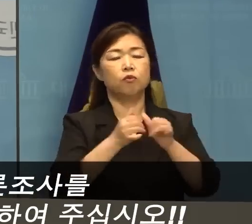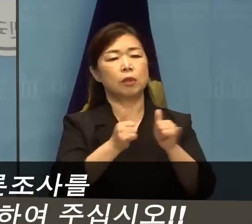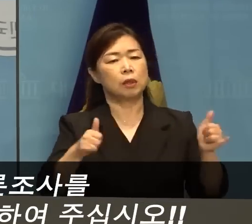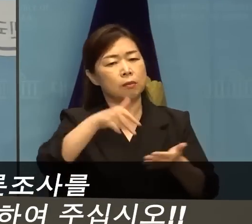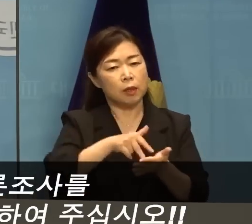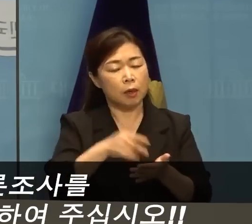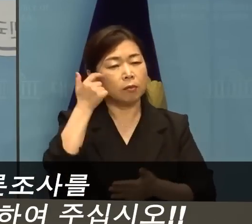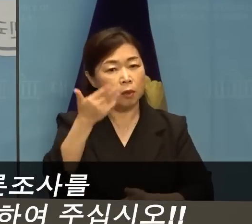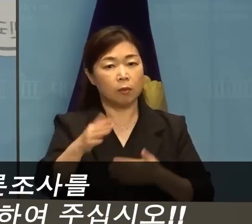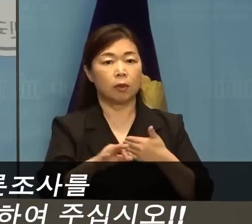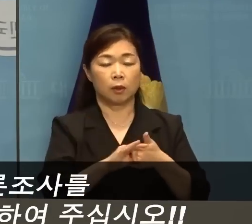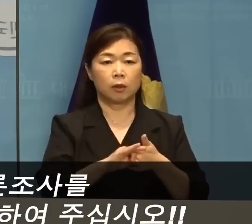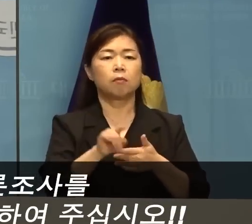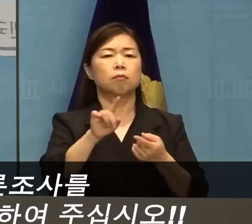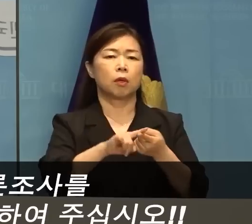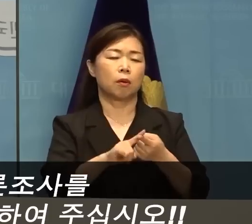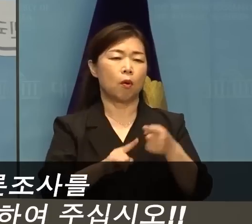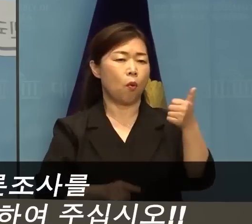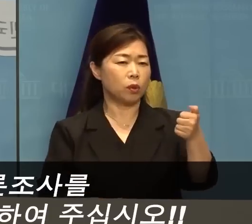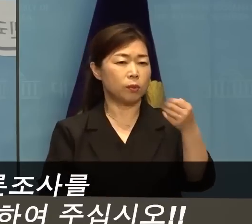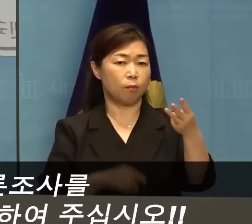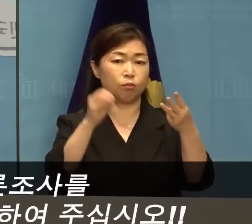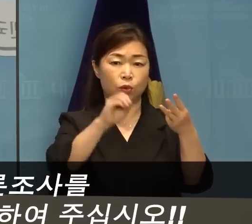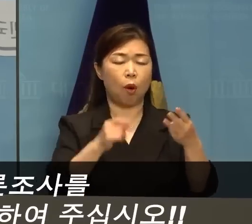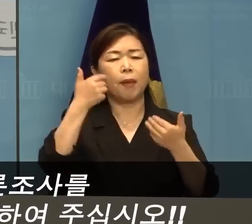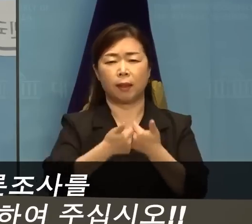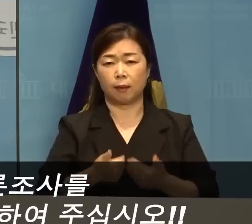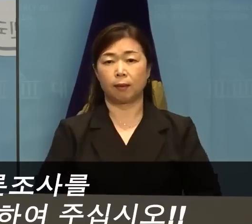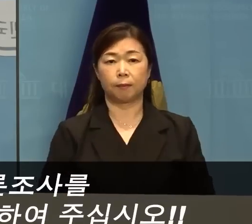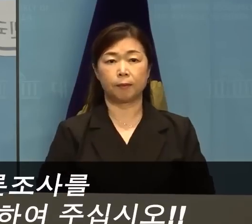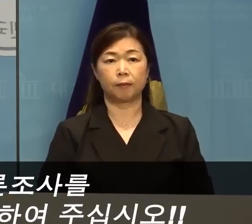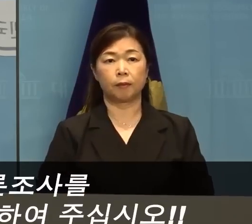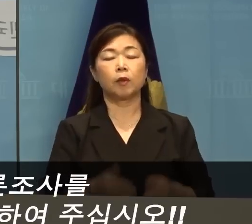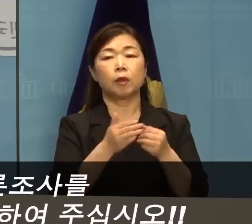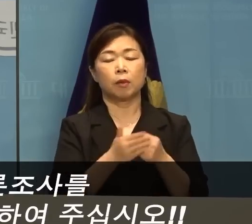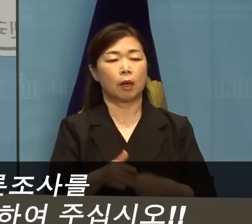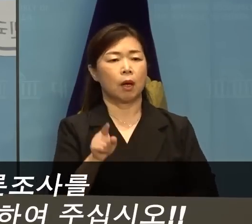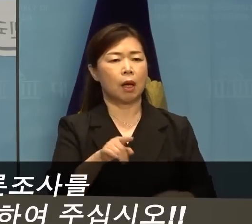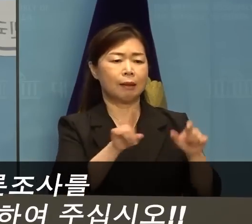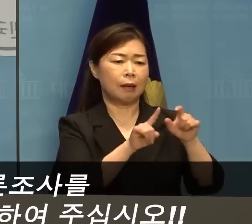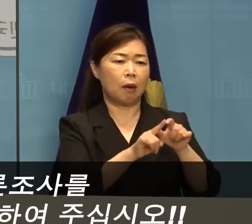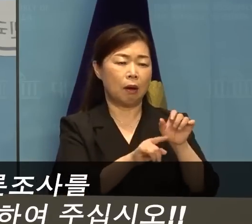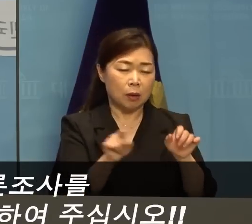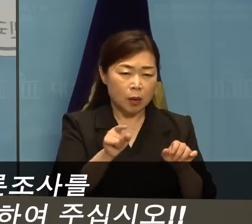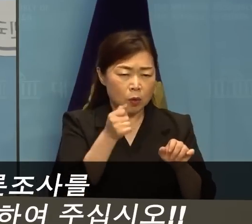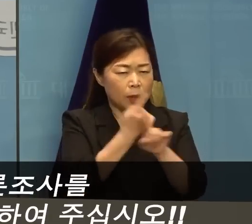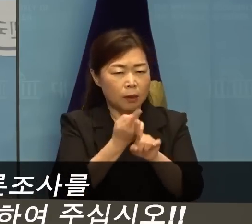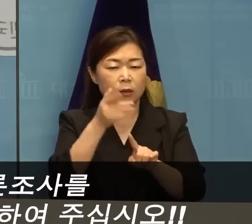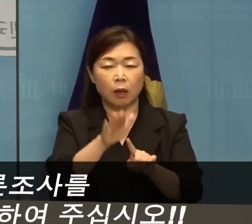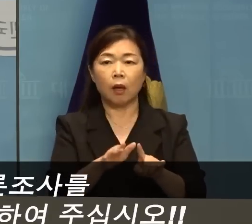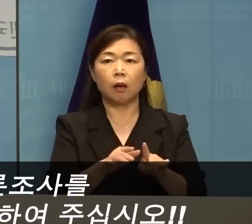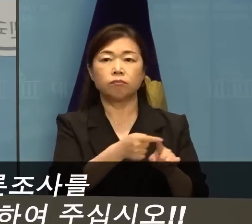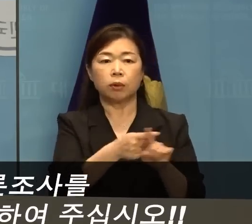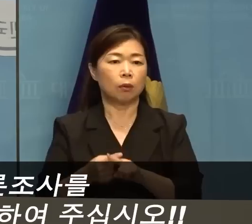국민들은 거기에 대해서 53%가 반대했습니다. 그래서 아 다르고 어 다른데 그렇게 일방적인 보도에도